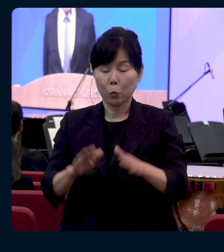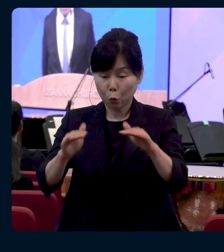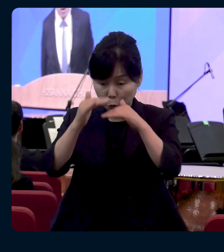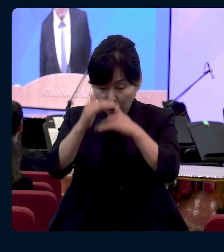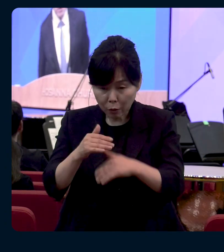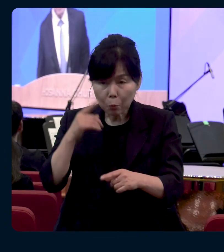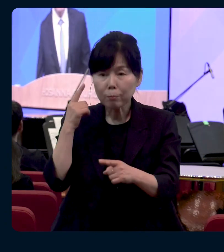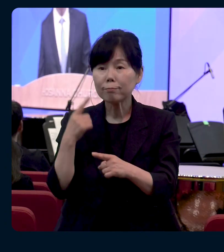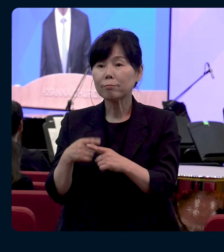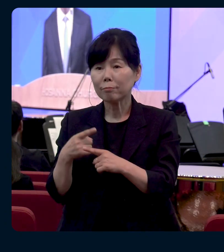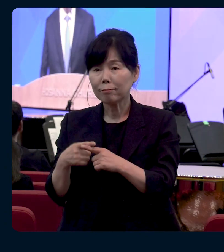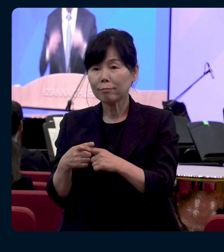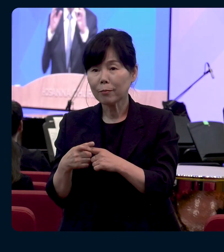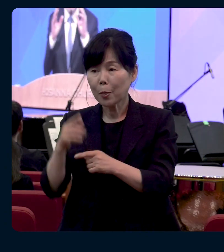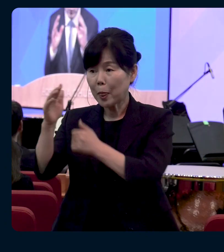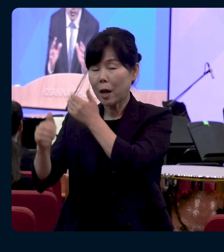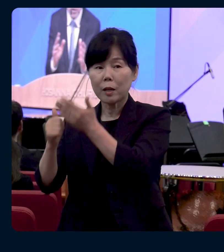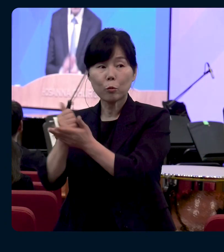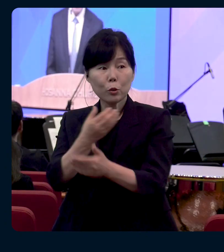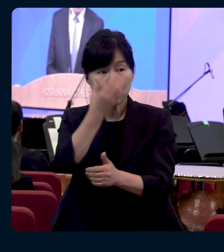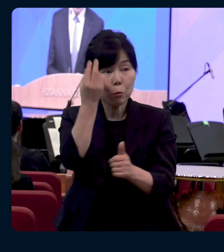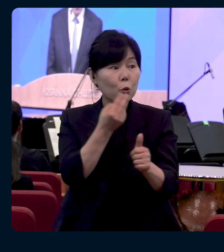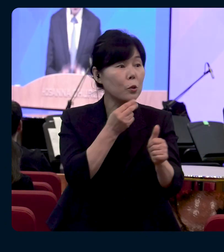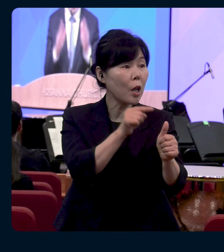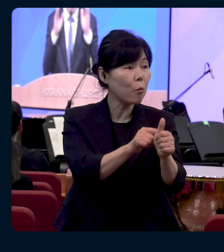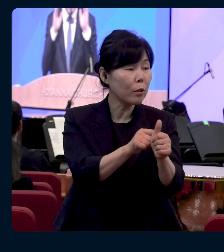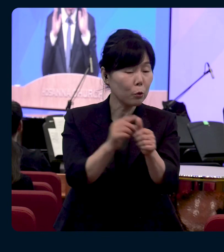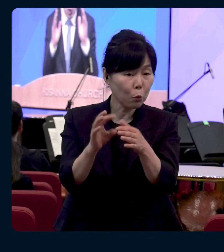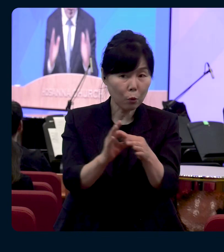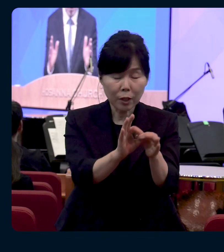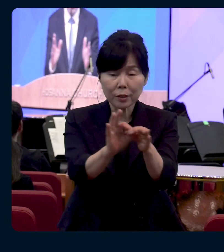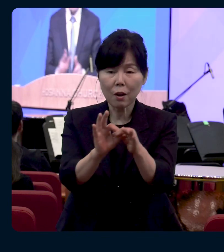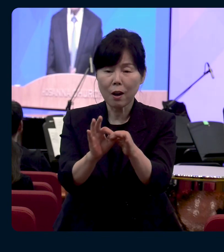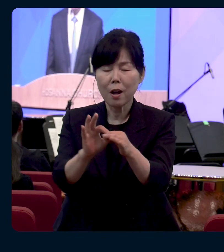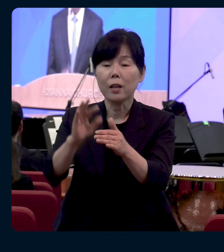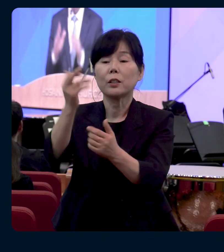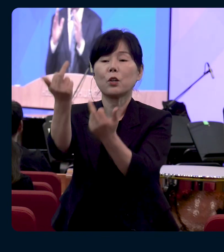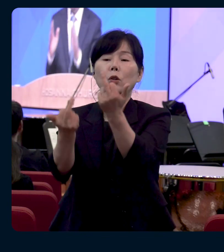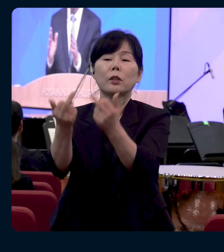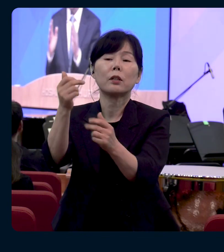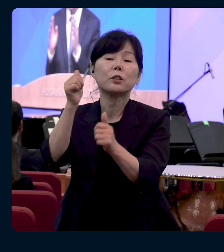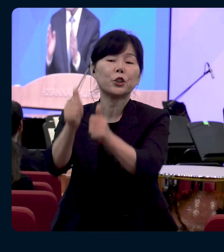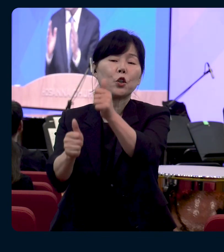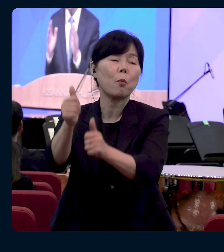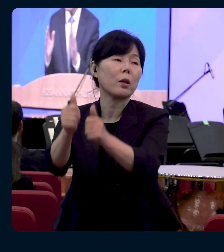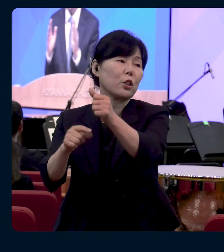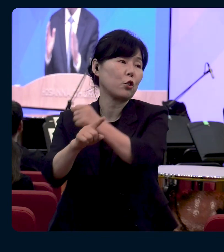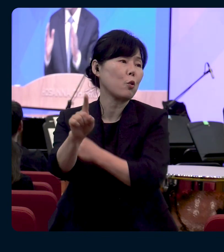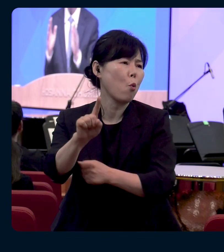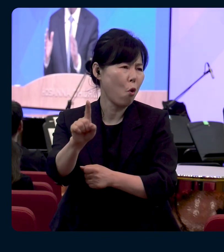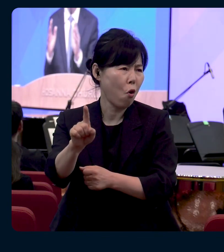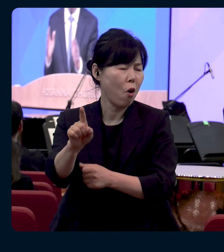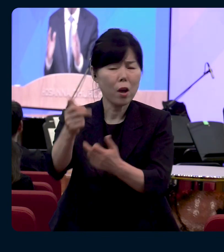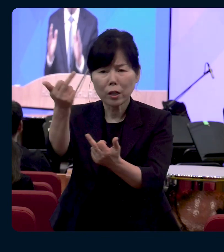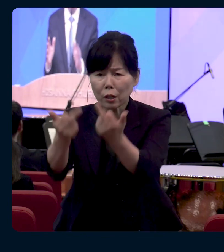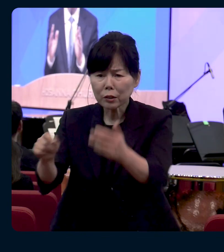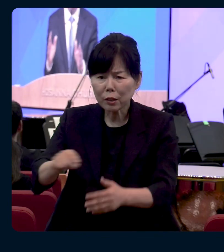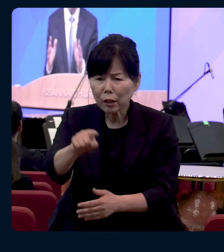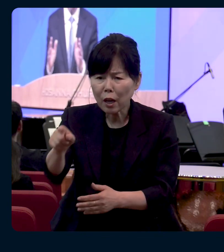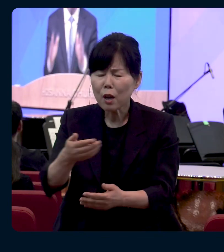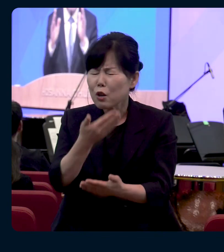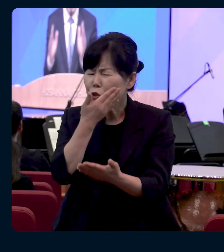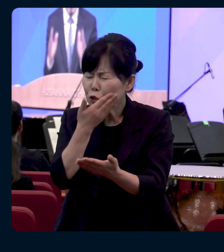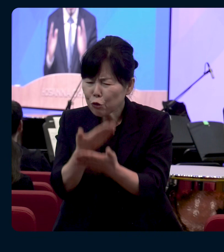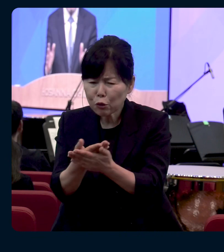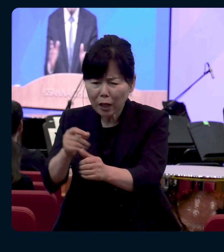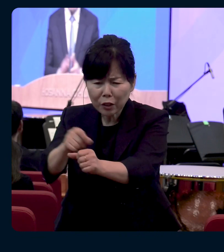말씀도 마찬가지입니다. 하나님이 요셉을 통해서 그 형제들을 시험하시는 것은요, 그들한테 너무나 중요한 메시지를